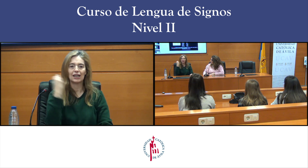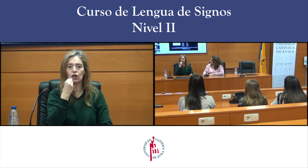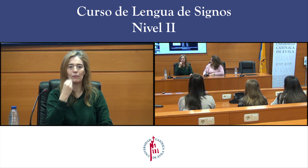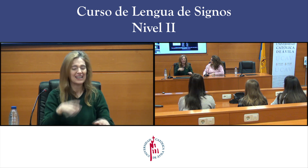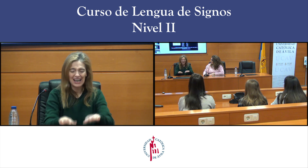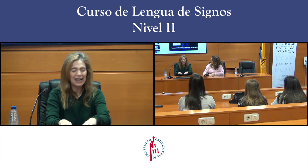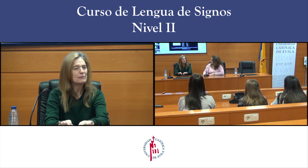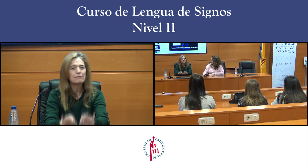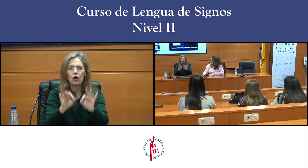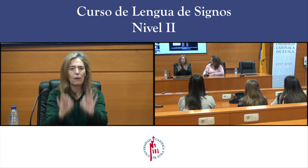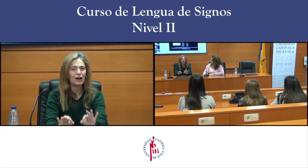yo ayer comí